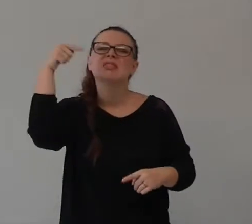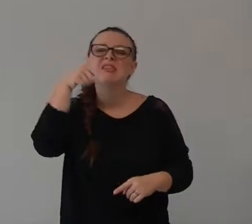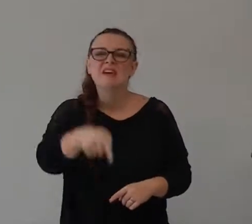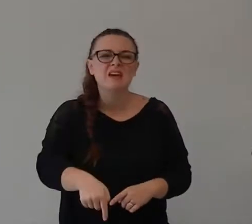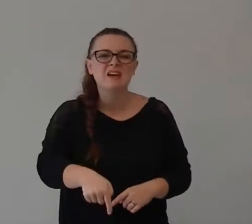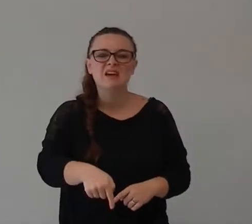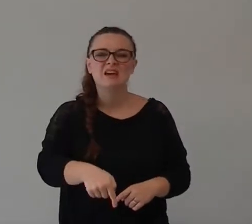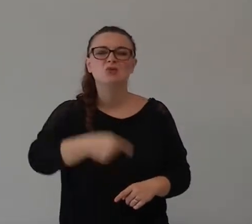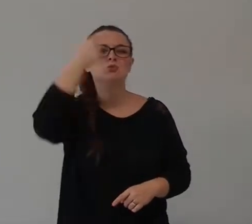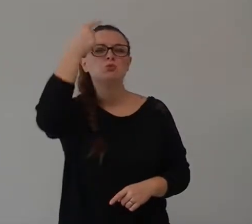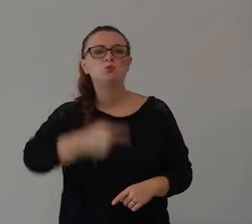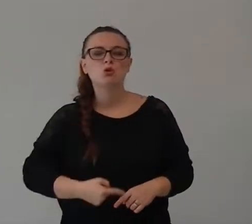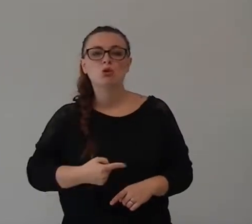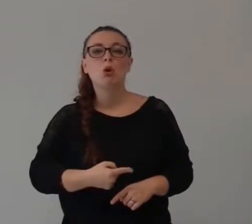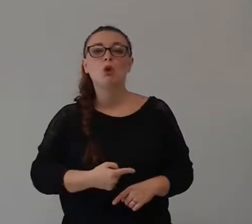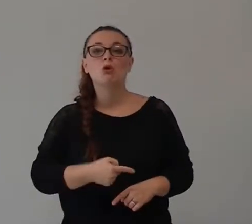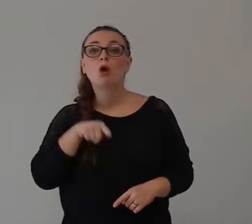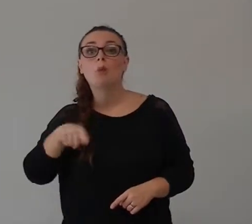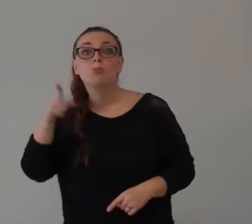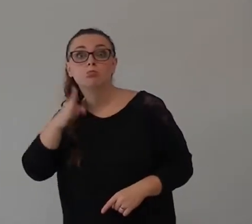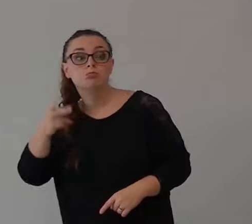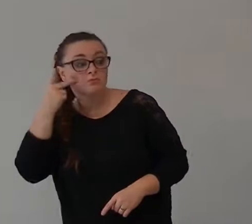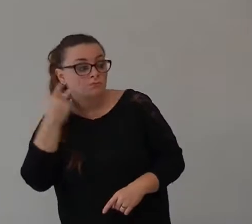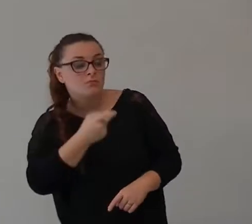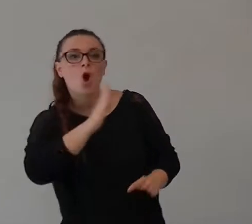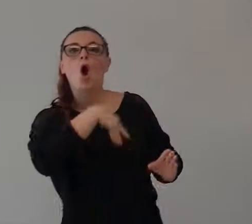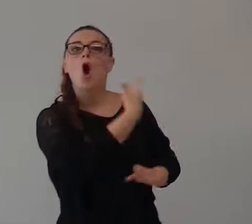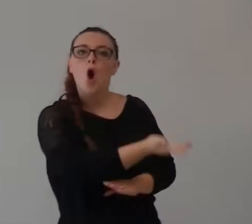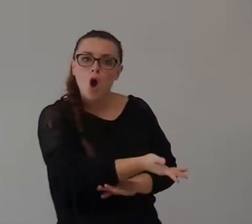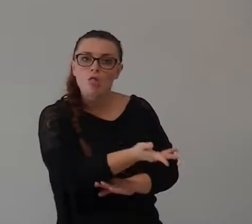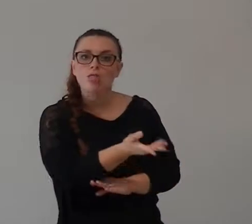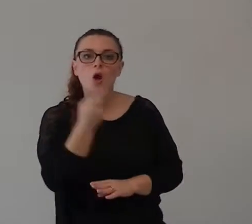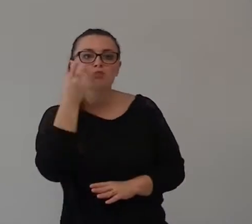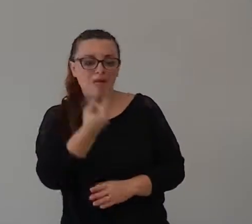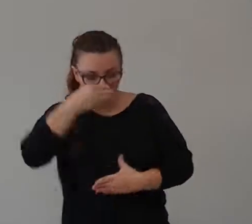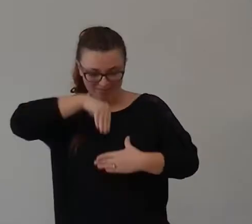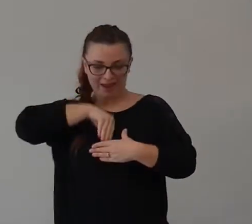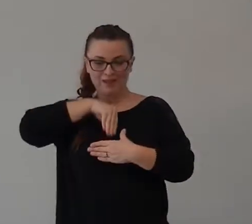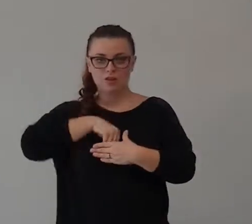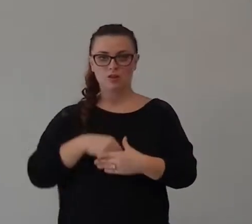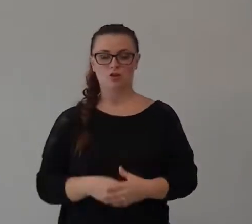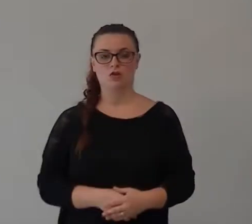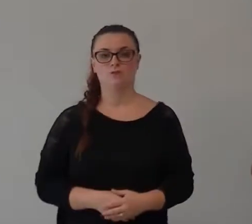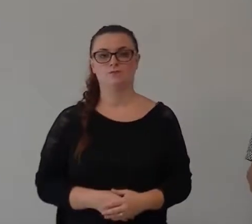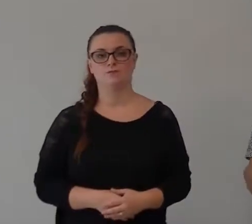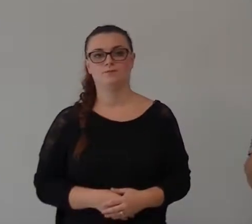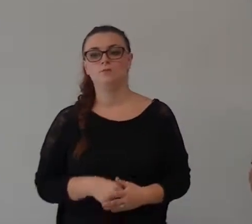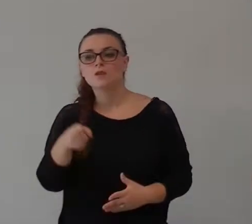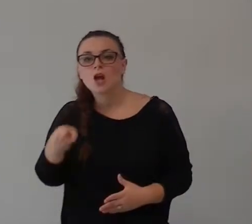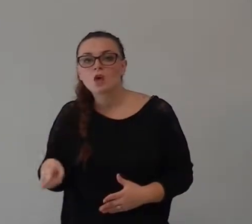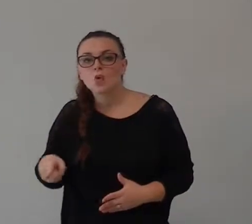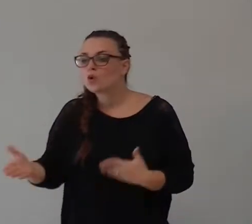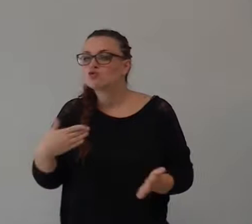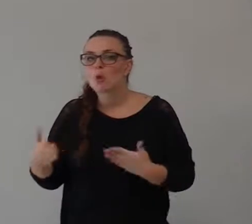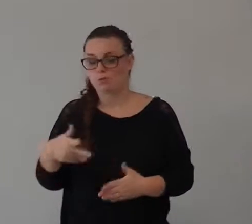Restituisce una dignità che Ruth non pensava di avere agli occhi di nessuno. La prima cosa che fa lui,